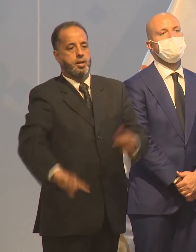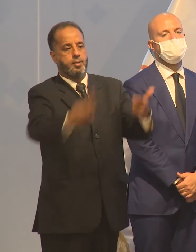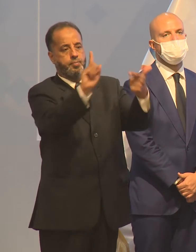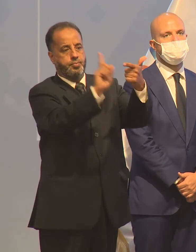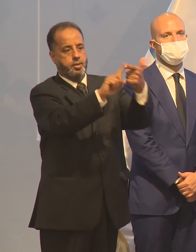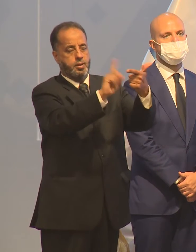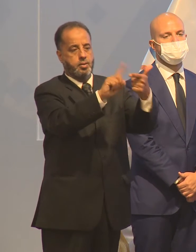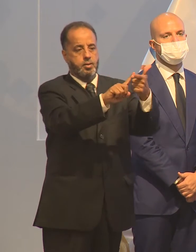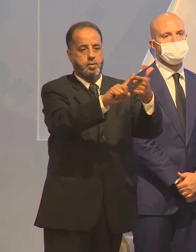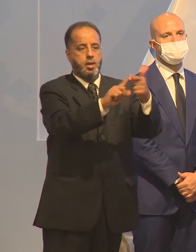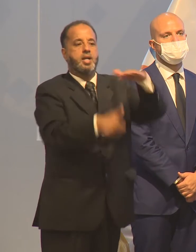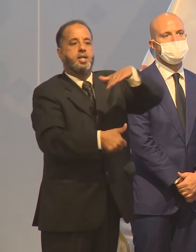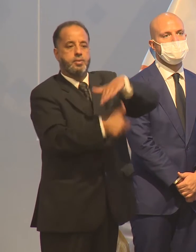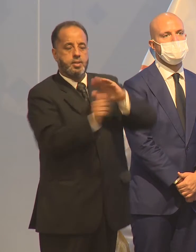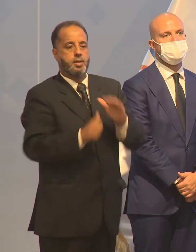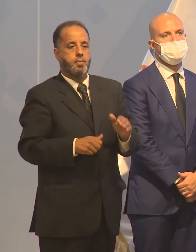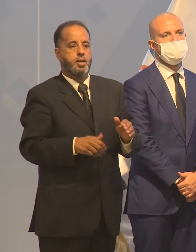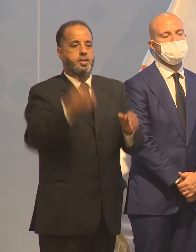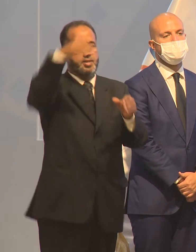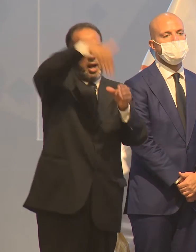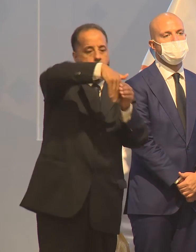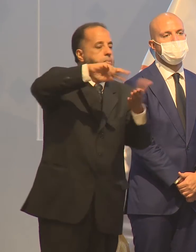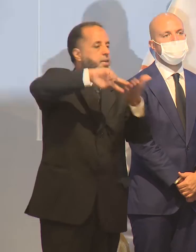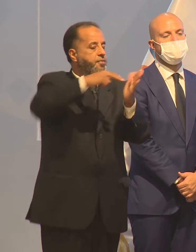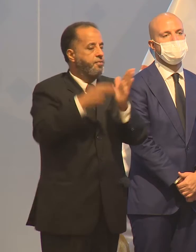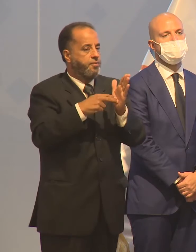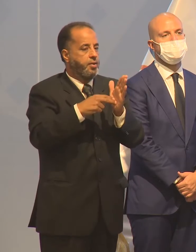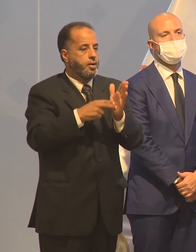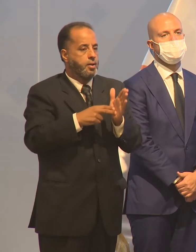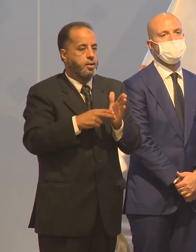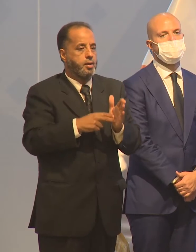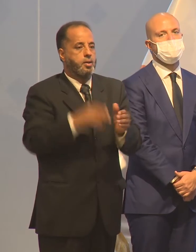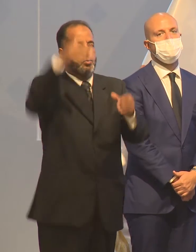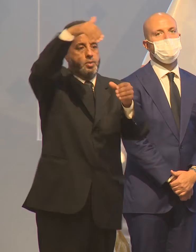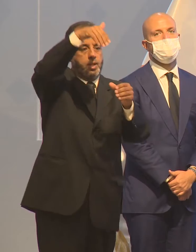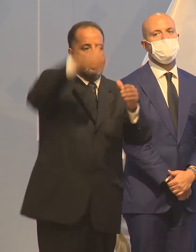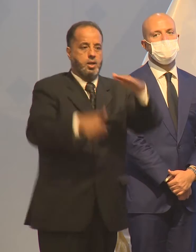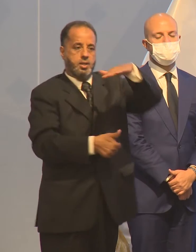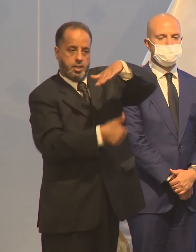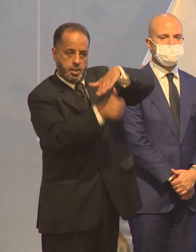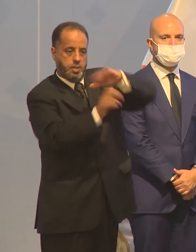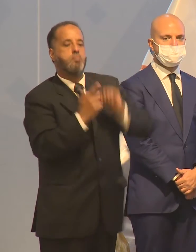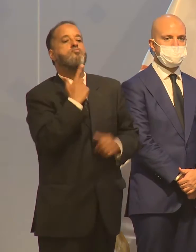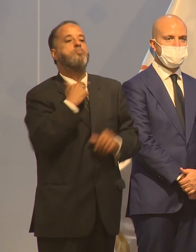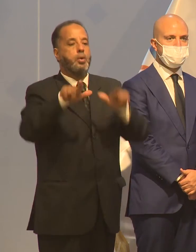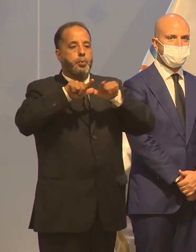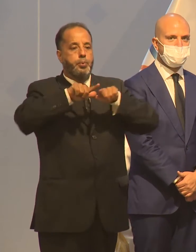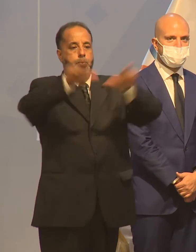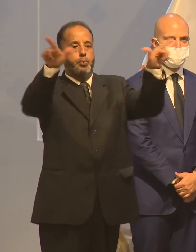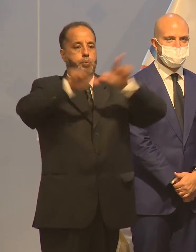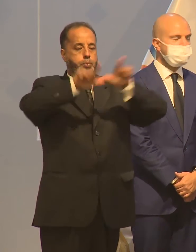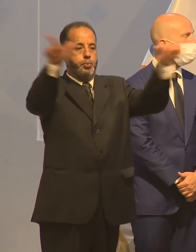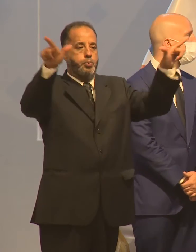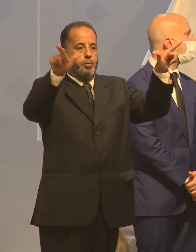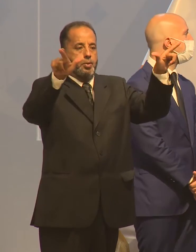الثانية تحتوي حتى على النظام الانتخابي. فالمترشح اللي بيتقدم يجب أن يعلن عن